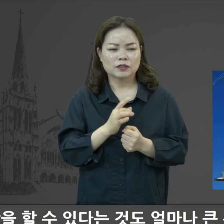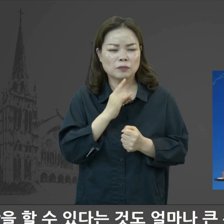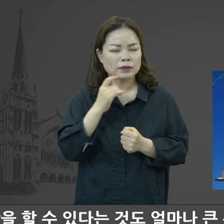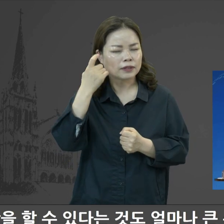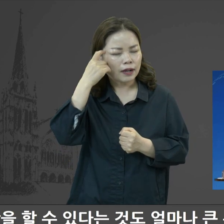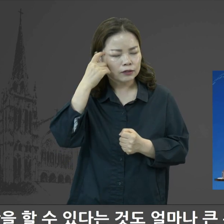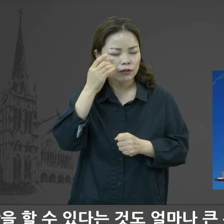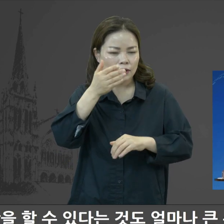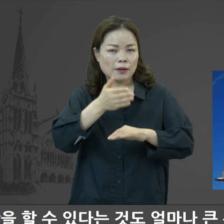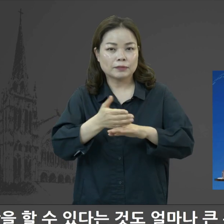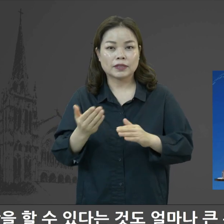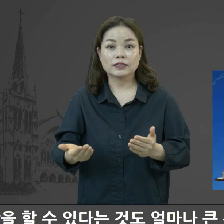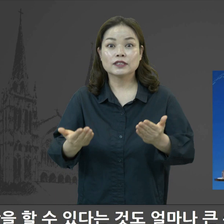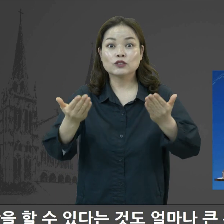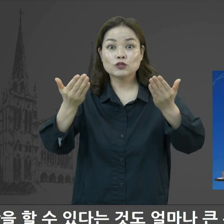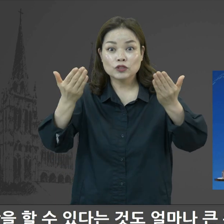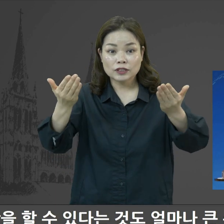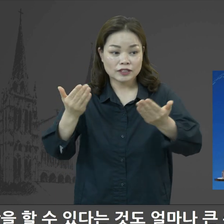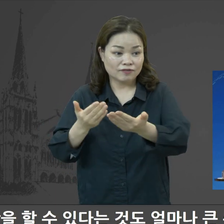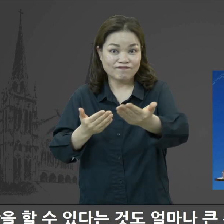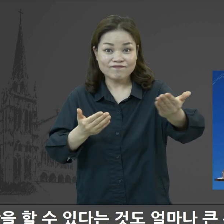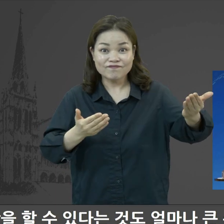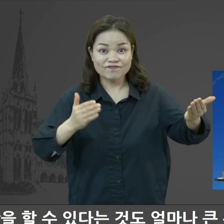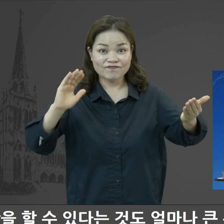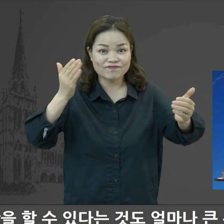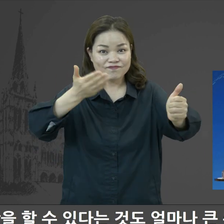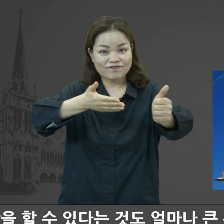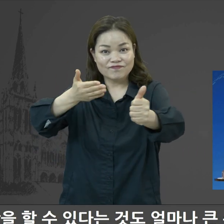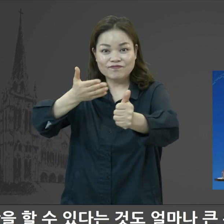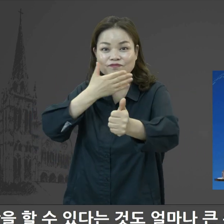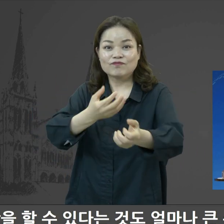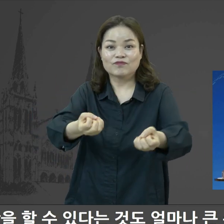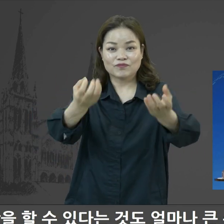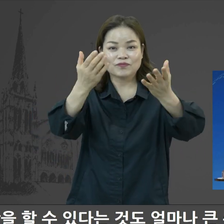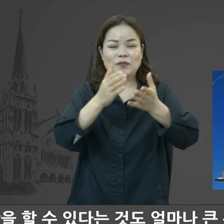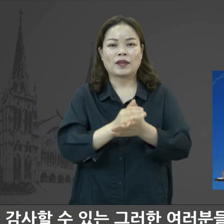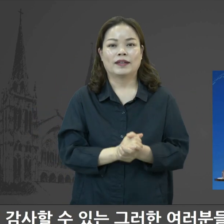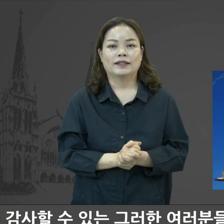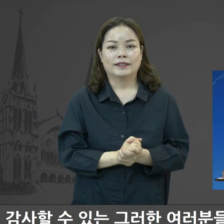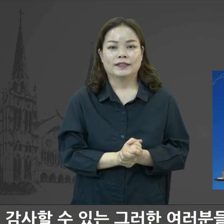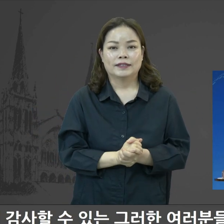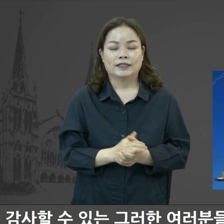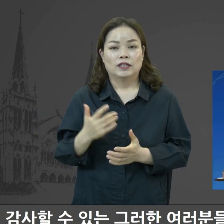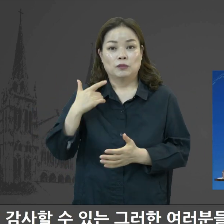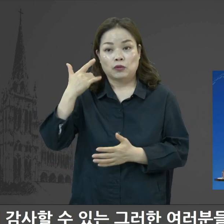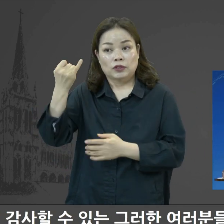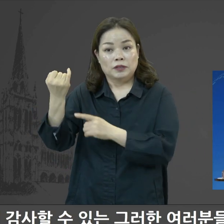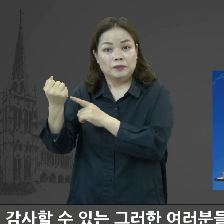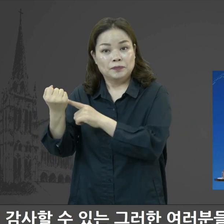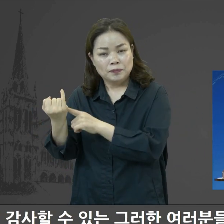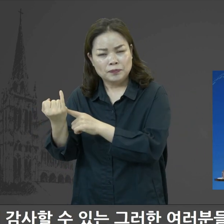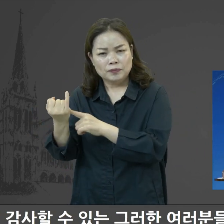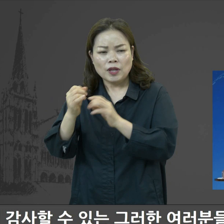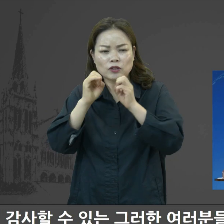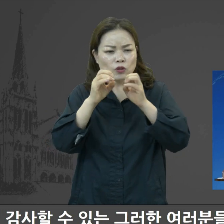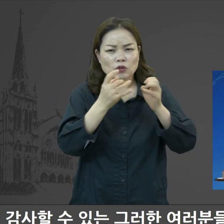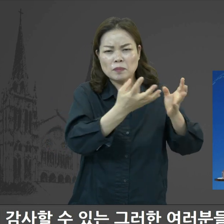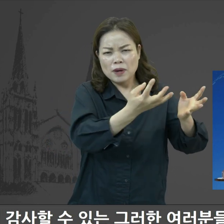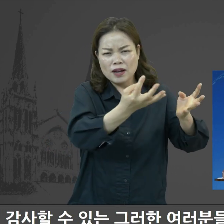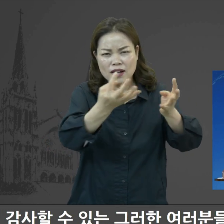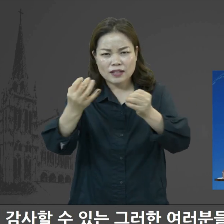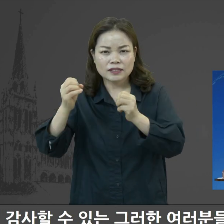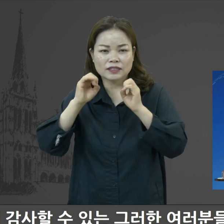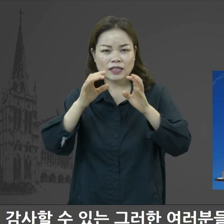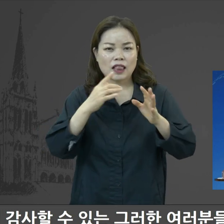정말 많이 감사할 수 있는 그런 여러분들 될 수 있기를 축복합니다. 저는 제가 선교도 많이 다니다